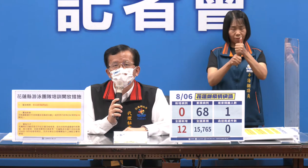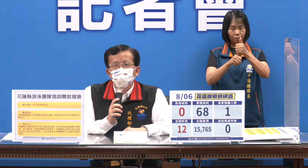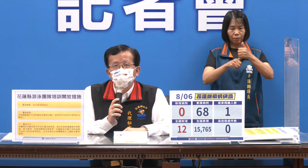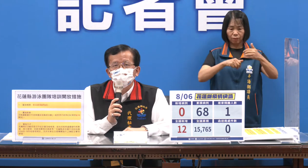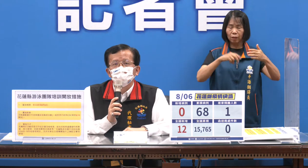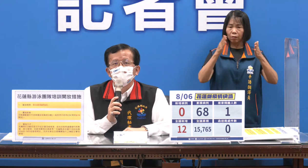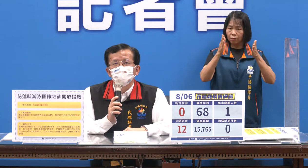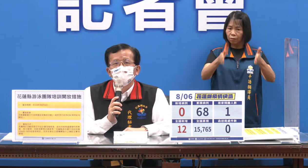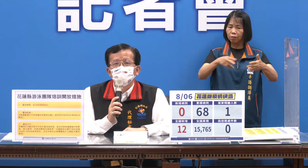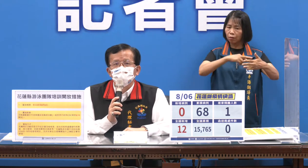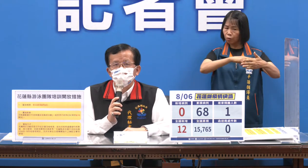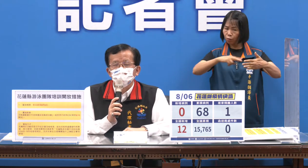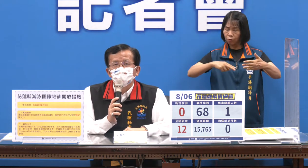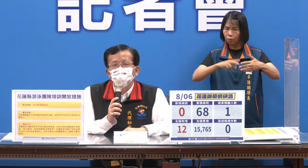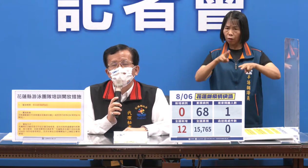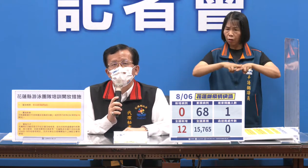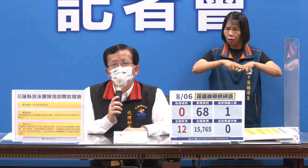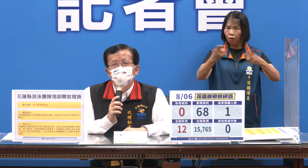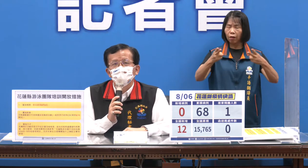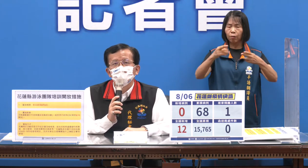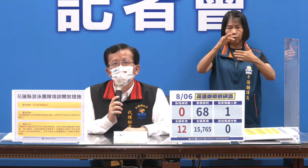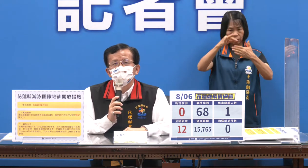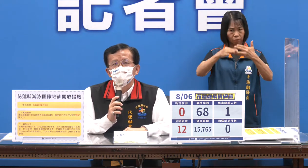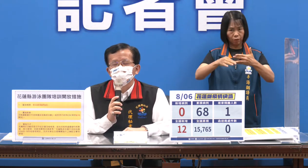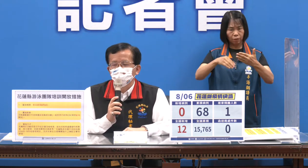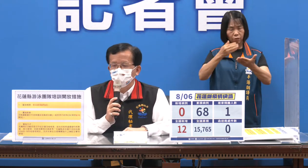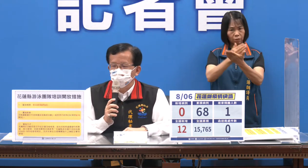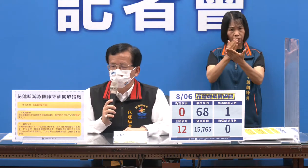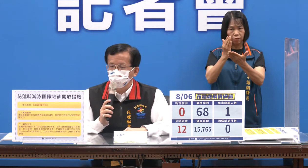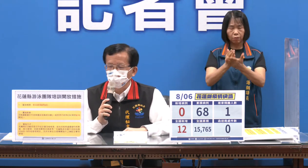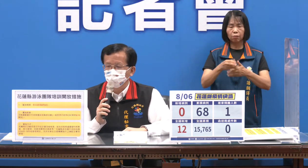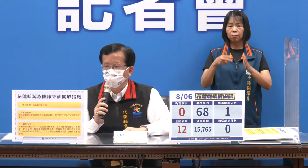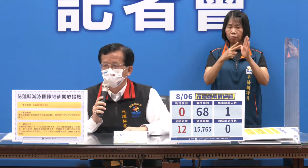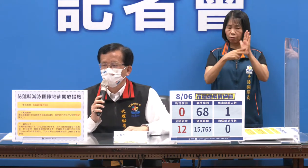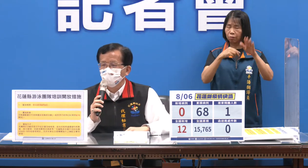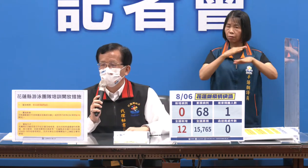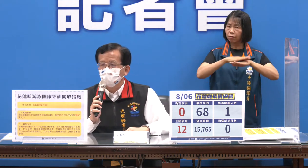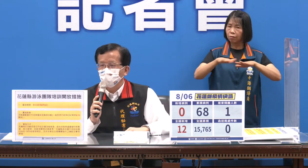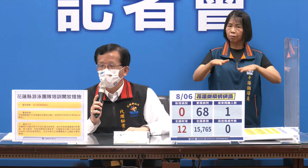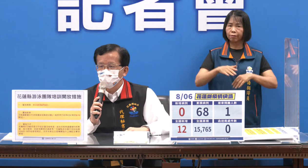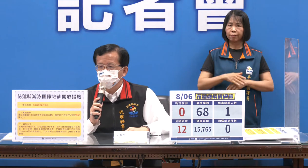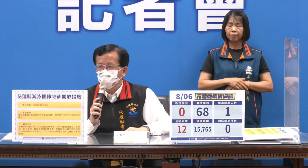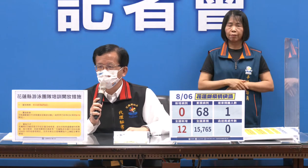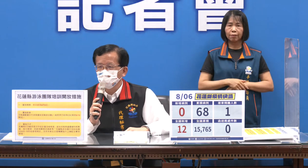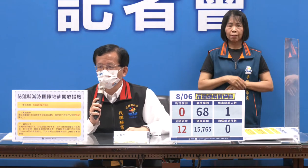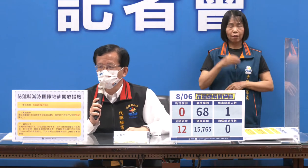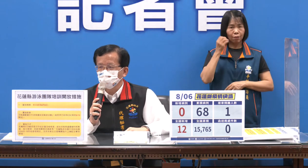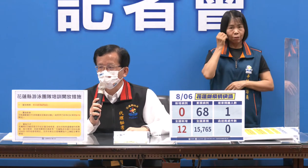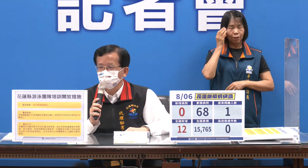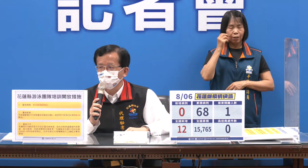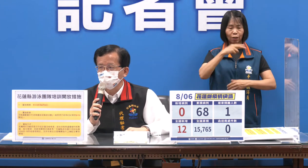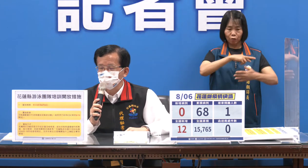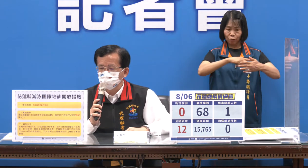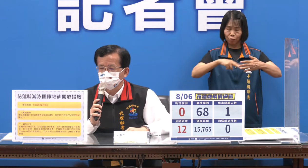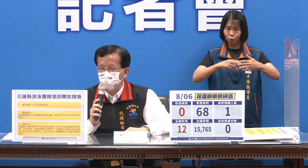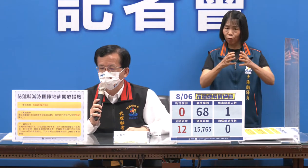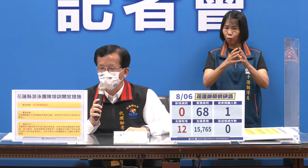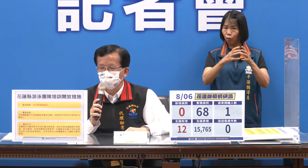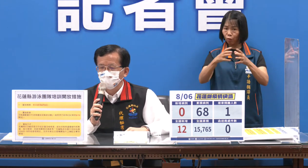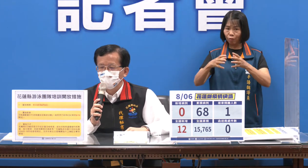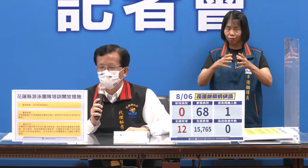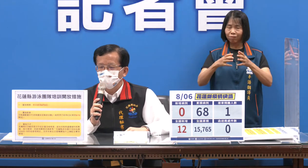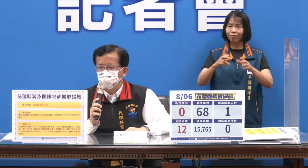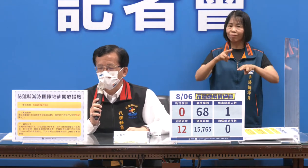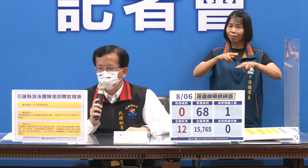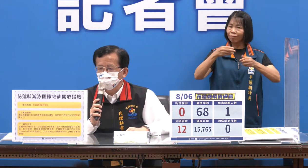的开放规定实施办法跟各位乡亲来做说明。那花莲县的游泳团队培训的开